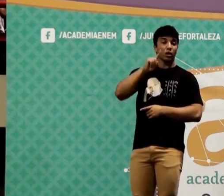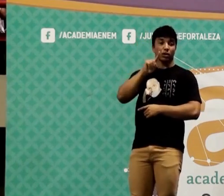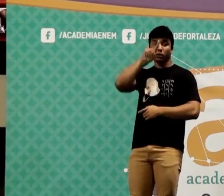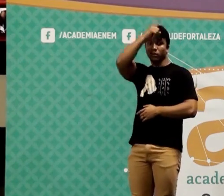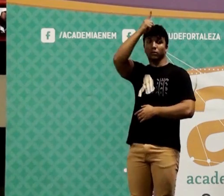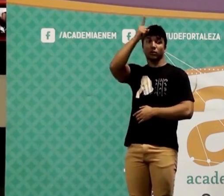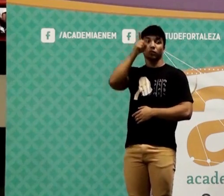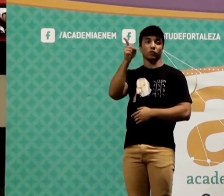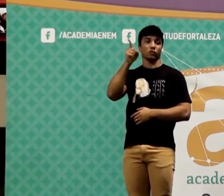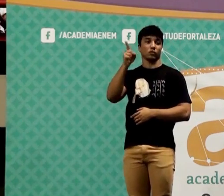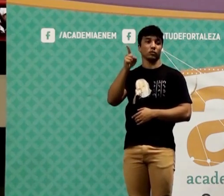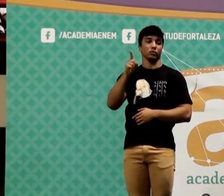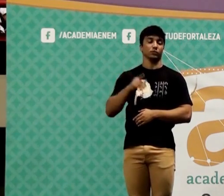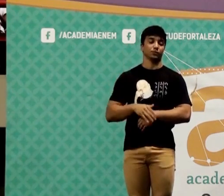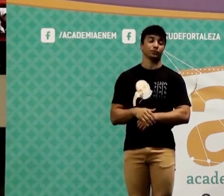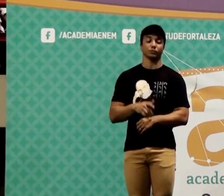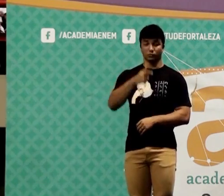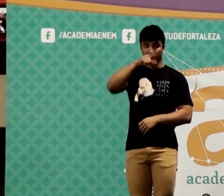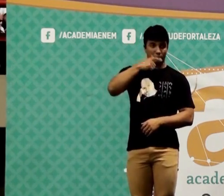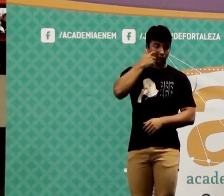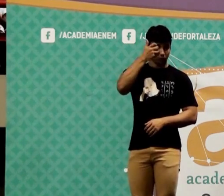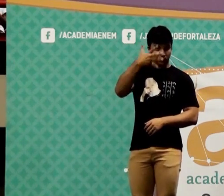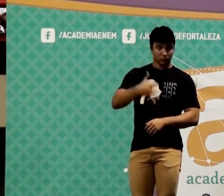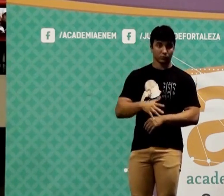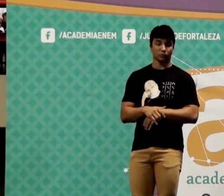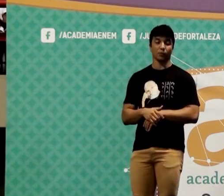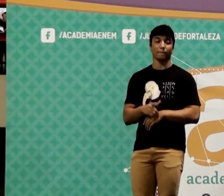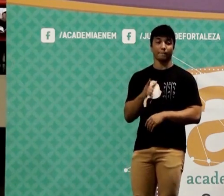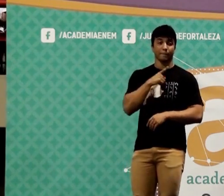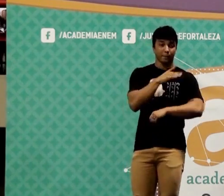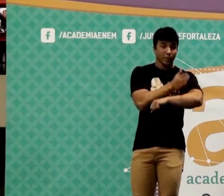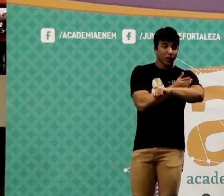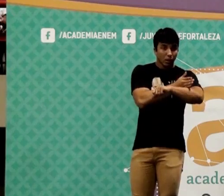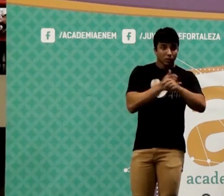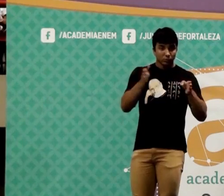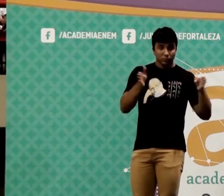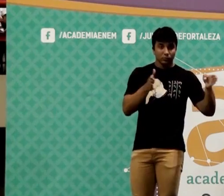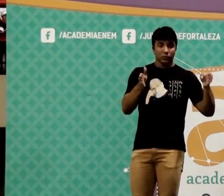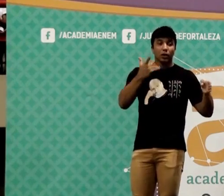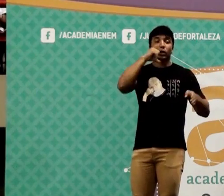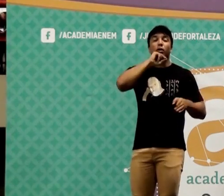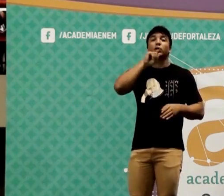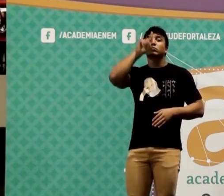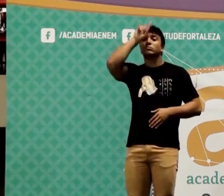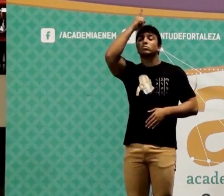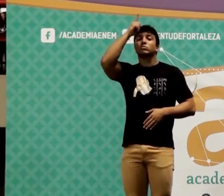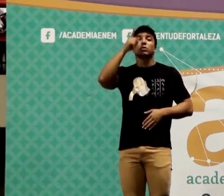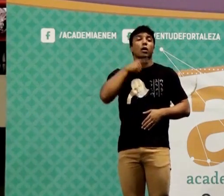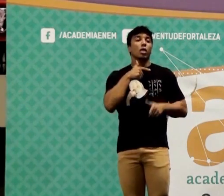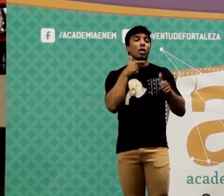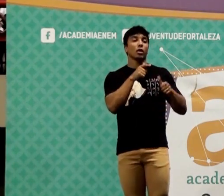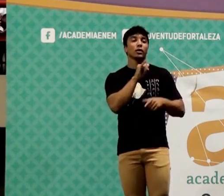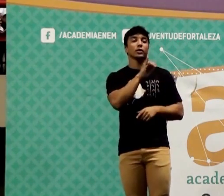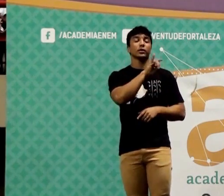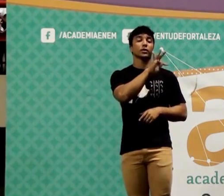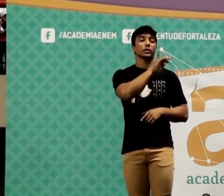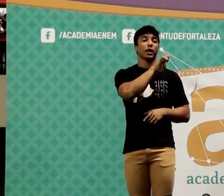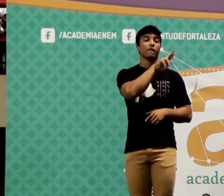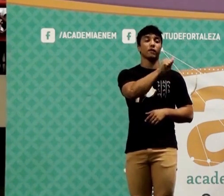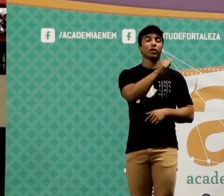para vocês. O Hitler inventou que ele é o terceiro grande reino da Alemanha. Se